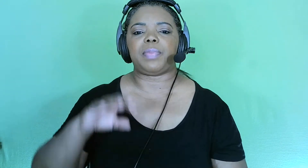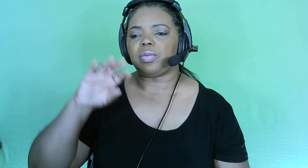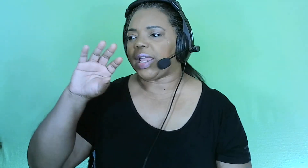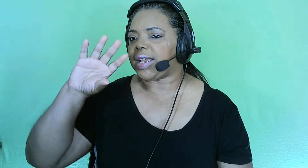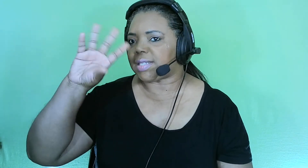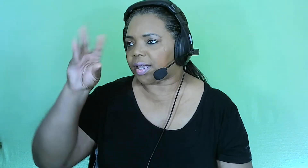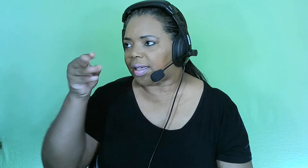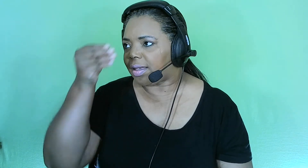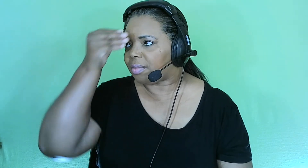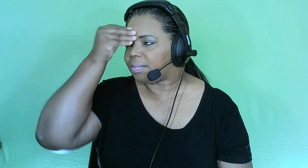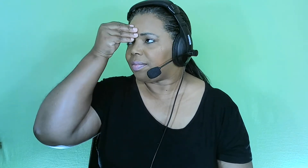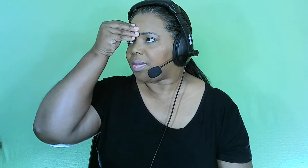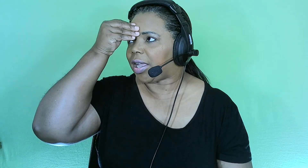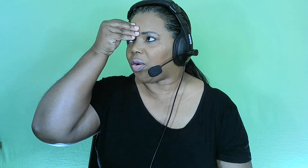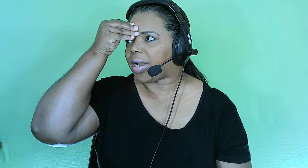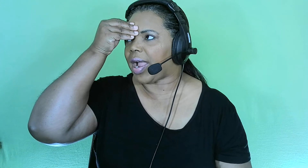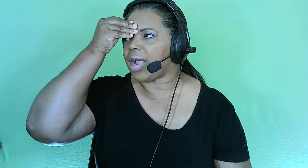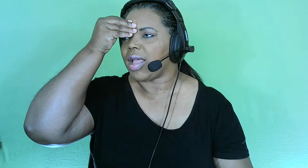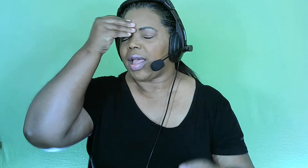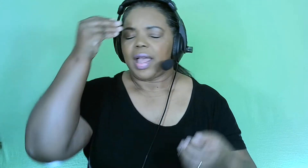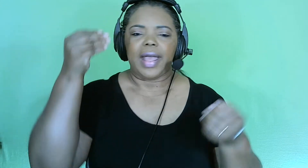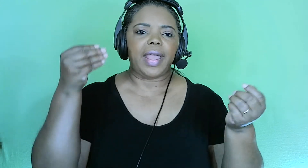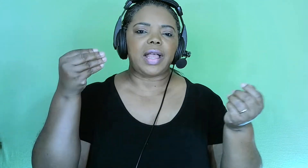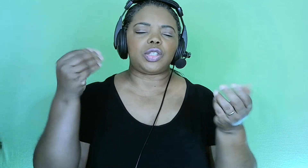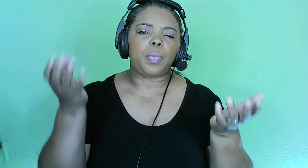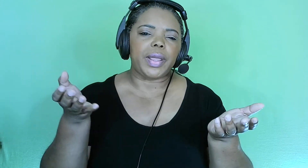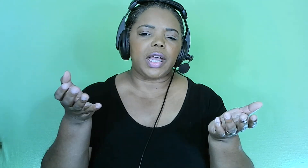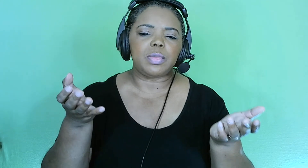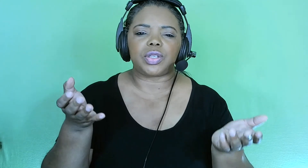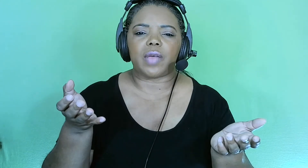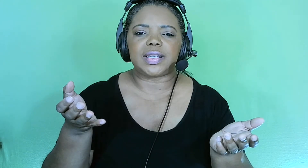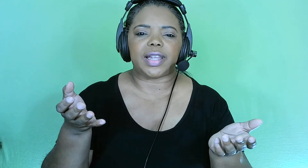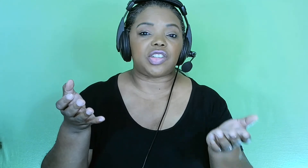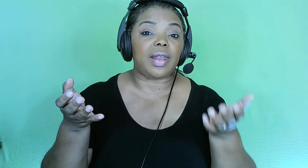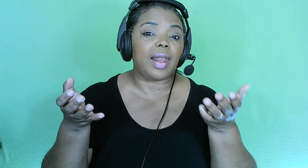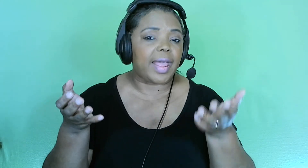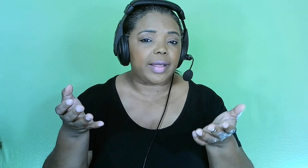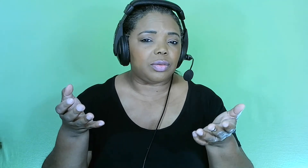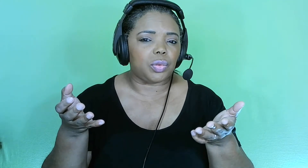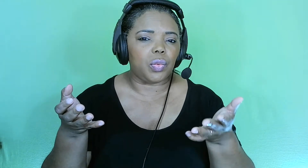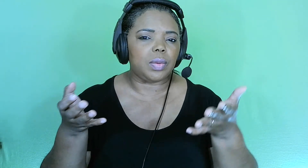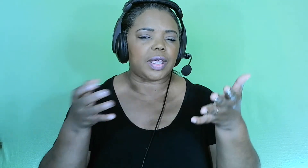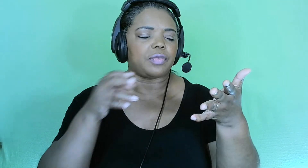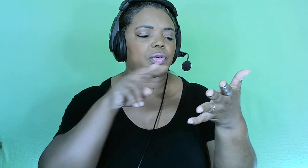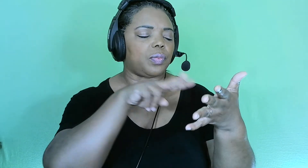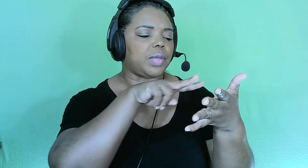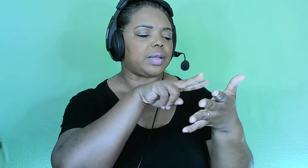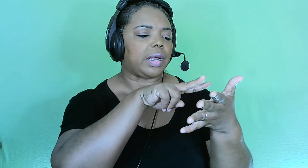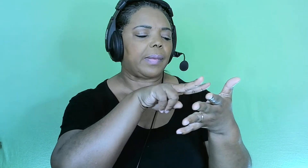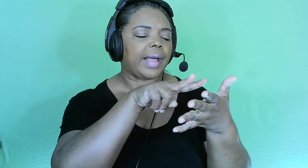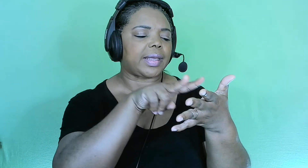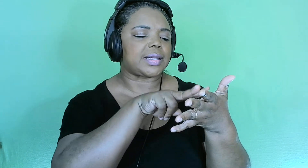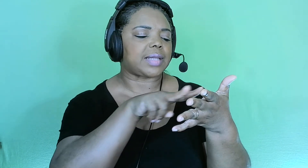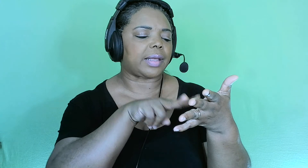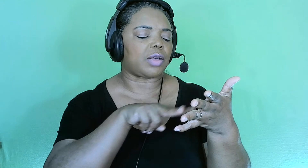eu tenho esse aqui, decorar. Suponhamos que eu esteja lendo um livro. Então, aqui está aqui, eu